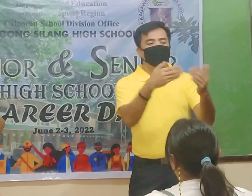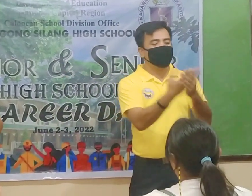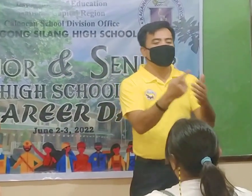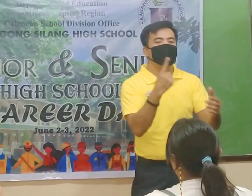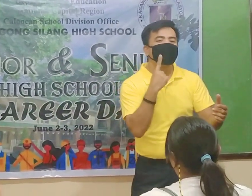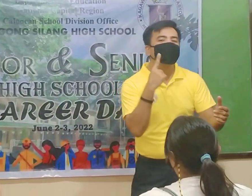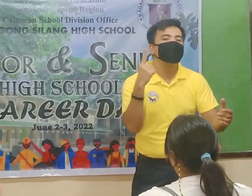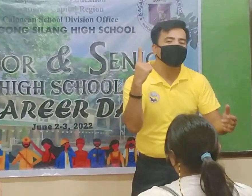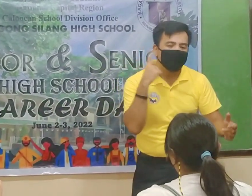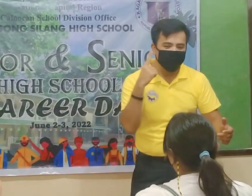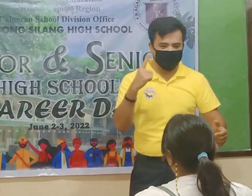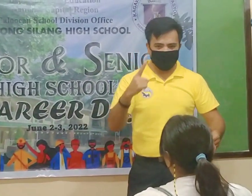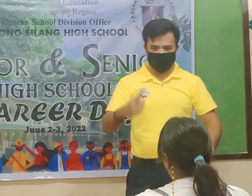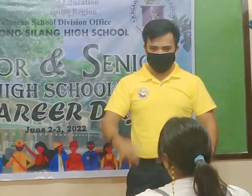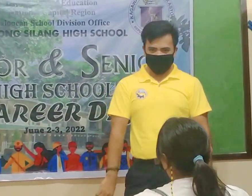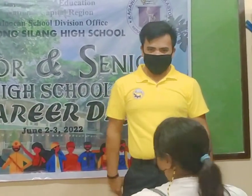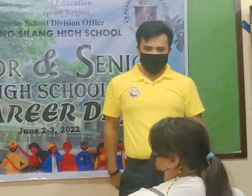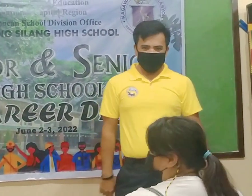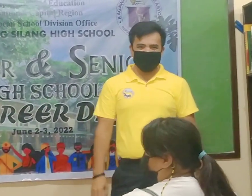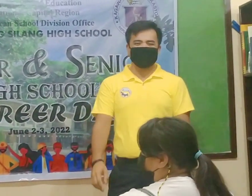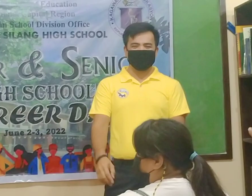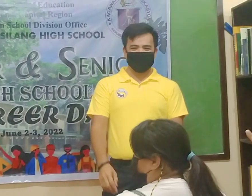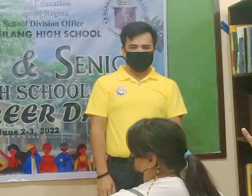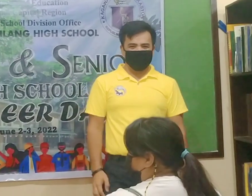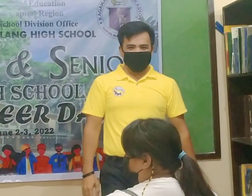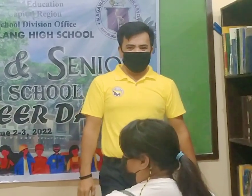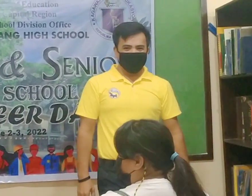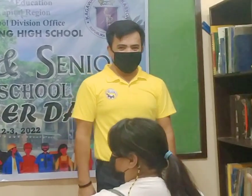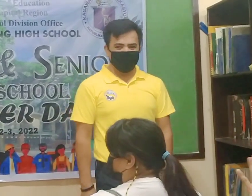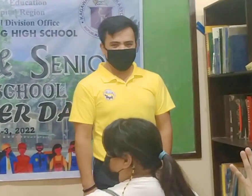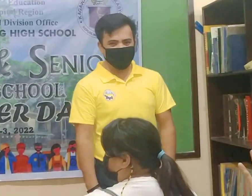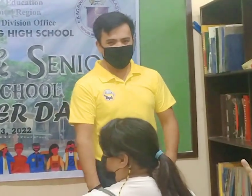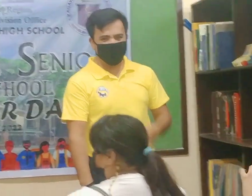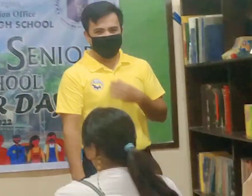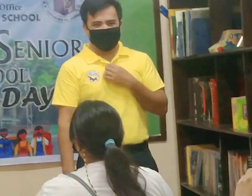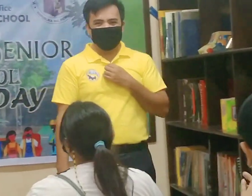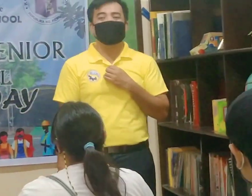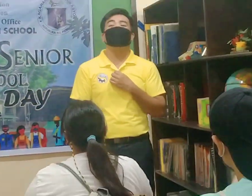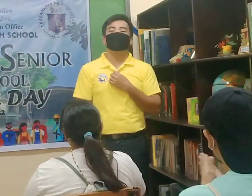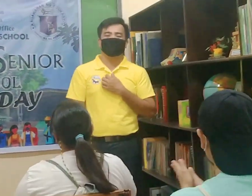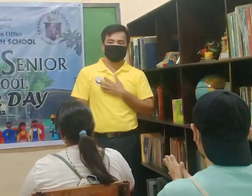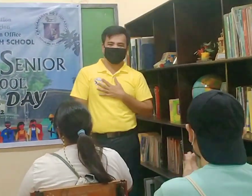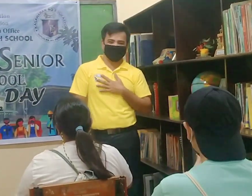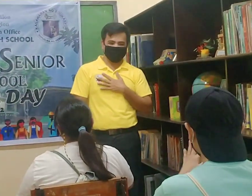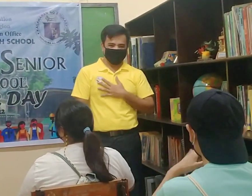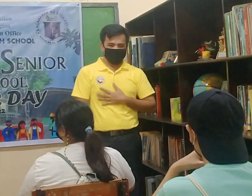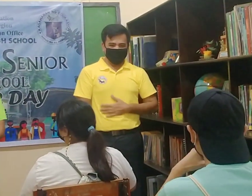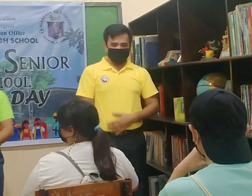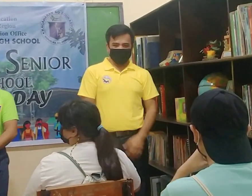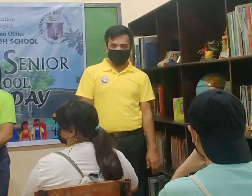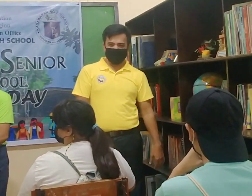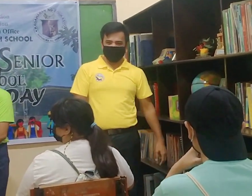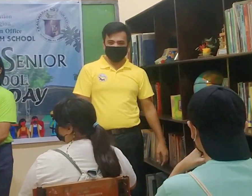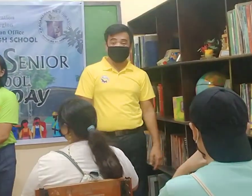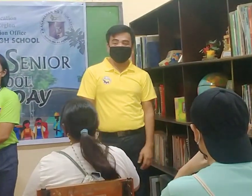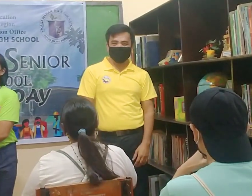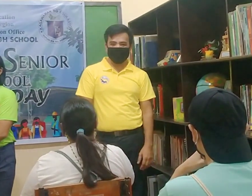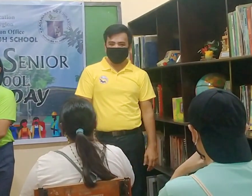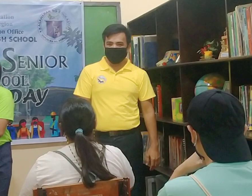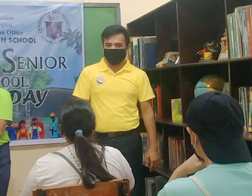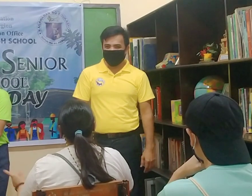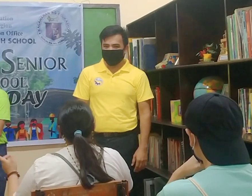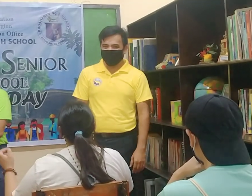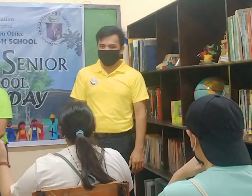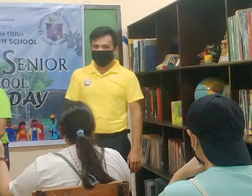Kasi taga-amin siya. Si Sir Anthony Kako, kilala ko kayo kasi Kayo din